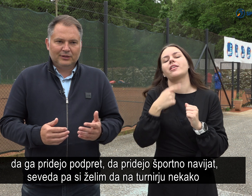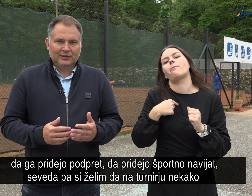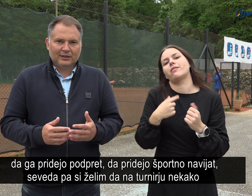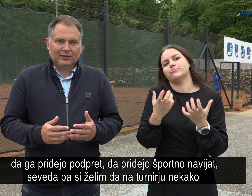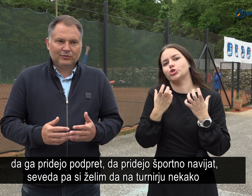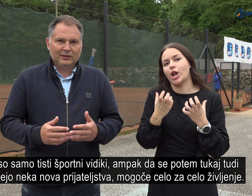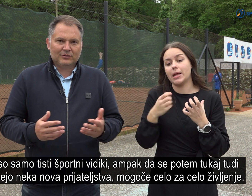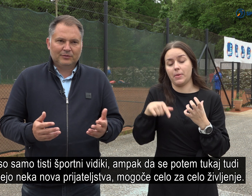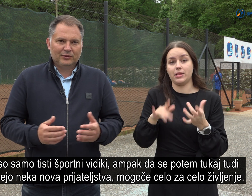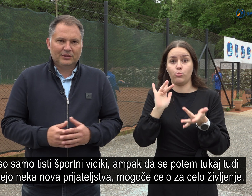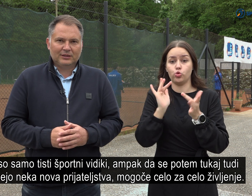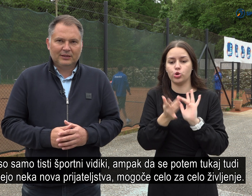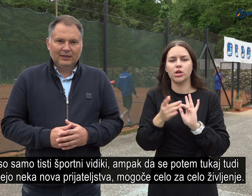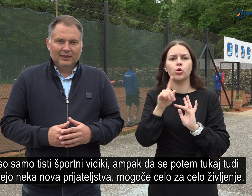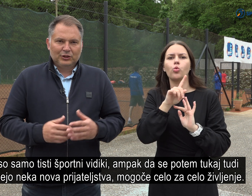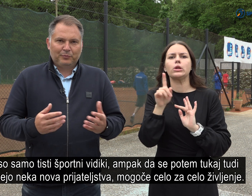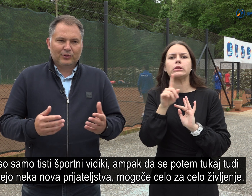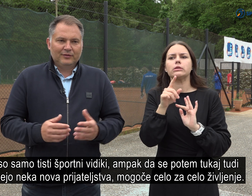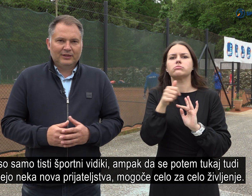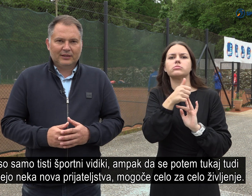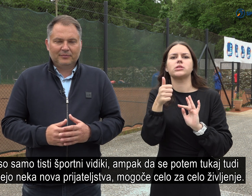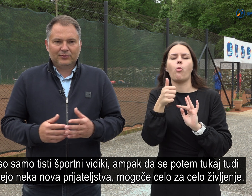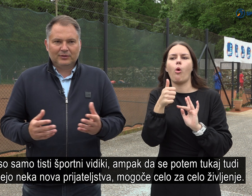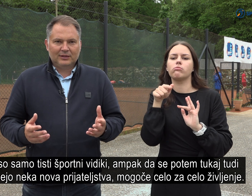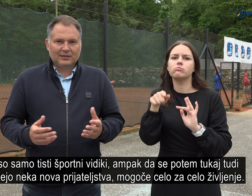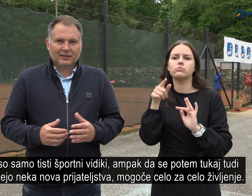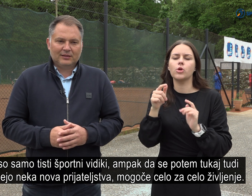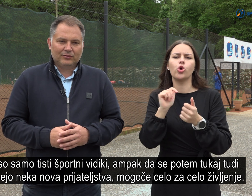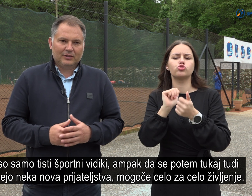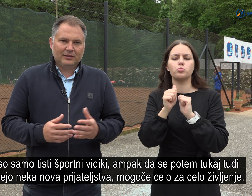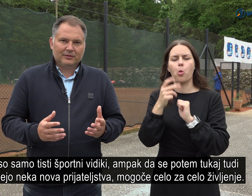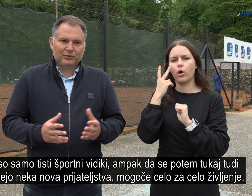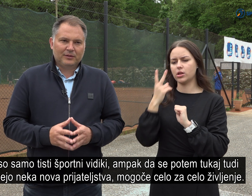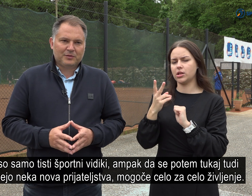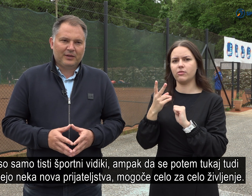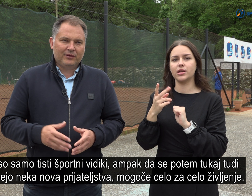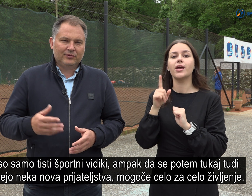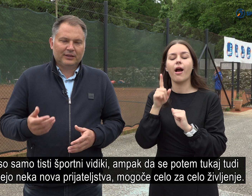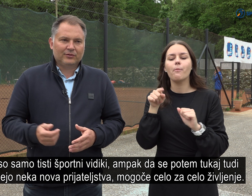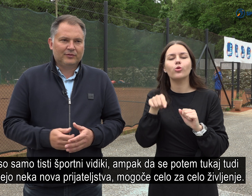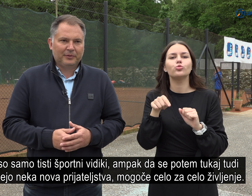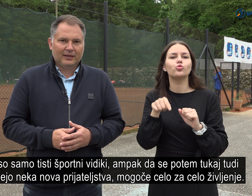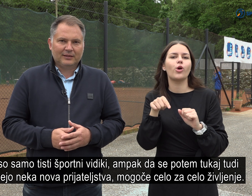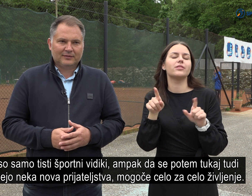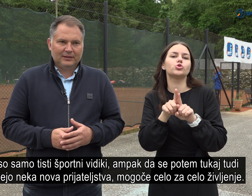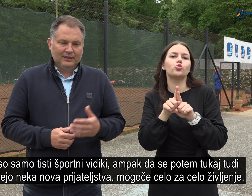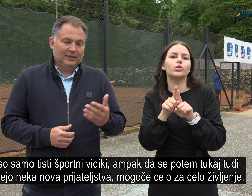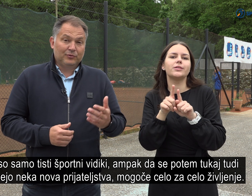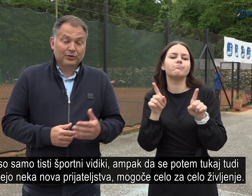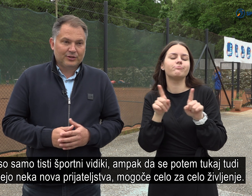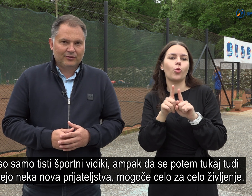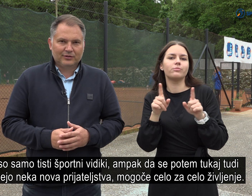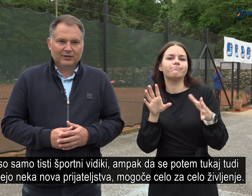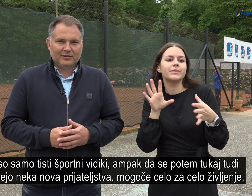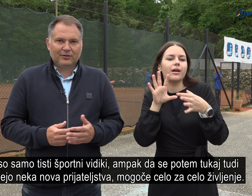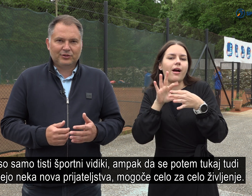turnirju nekako niso samo tisti športni vidiki, ampak tudi, da se tukaj potem spnejo neka nova prijateljstva,